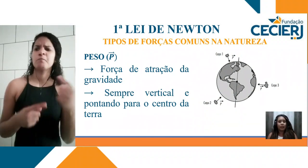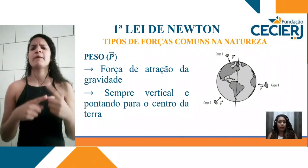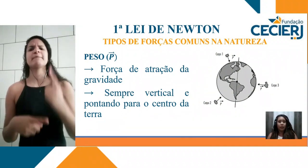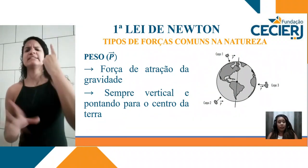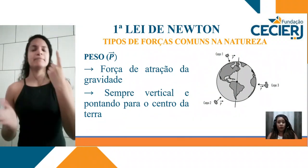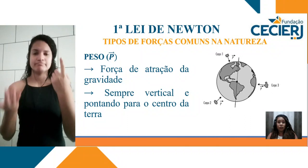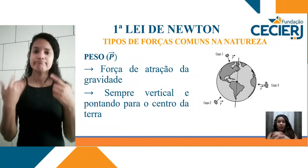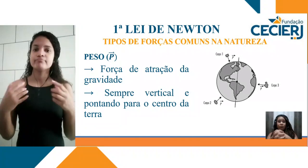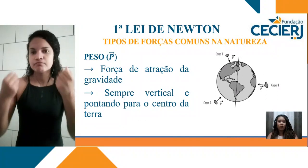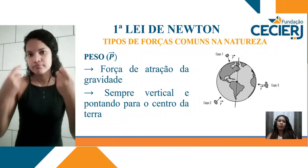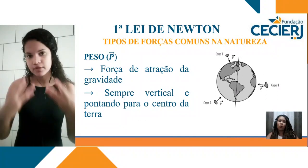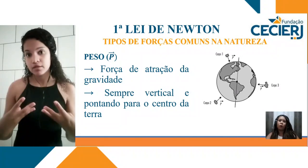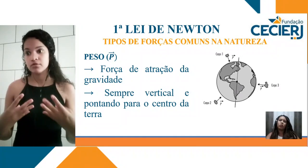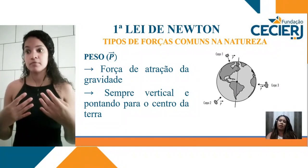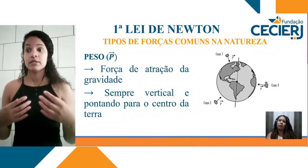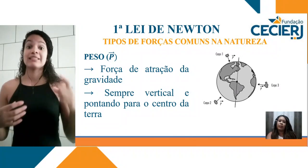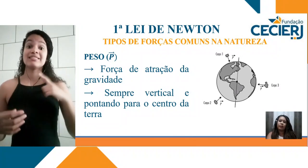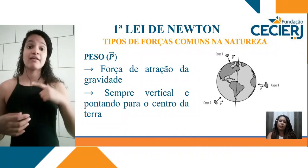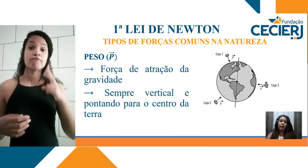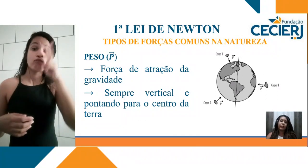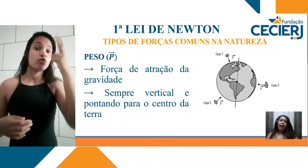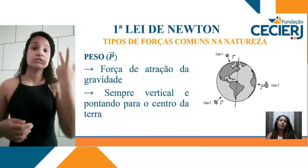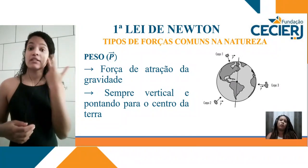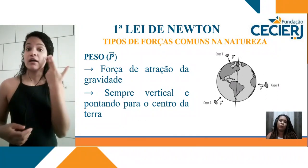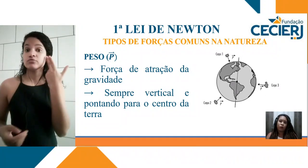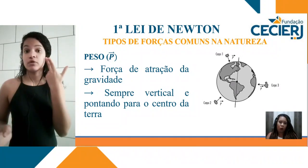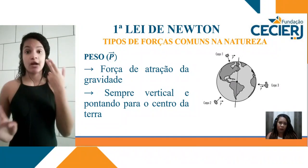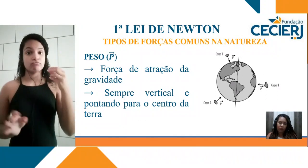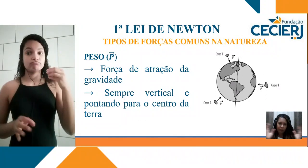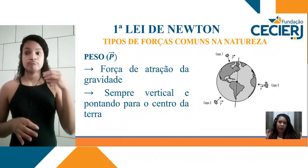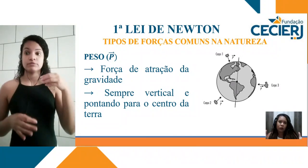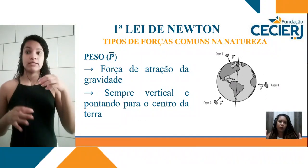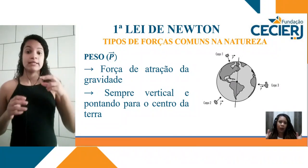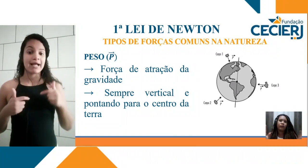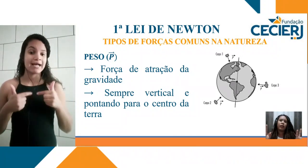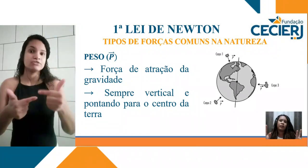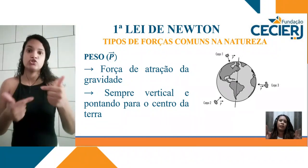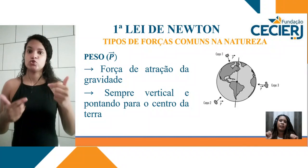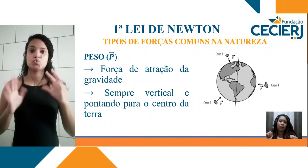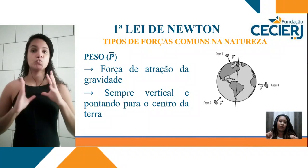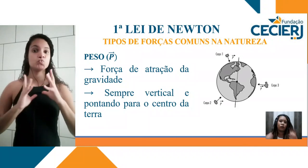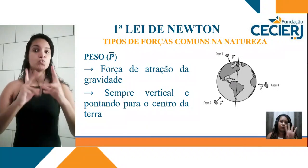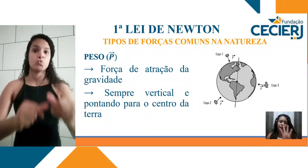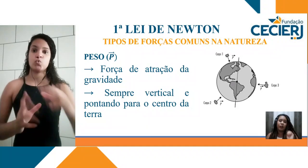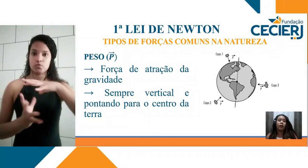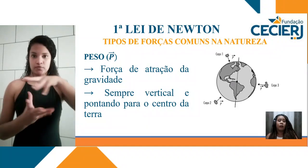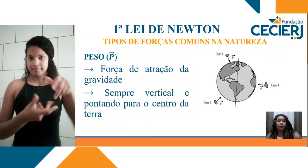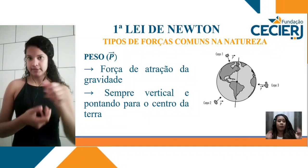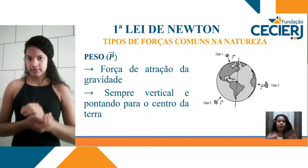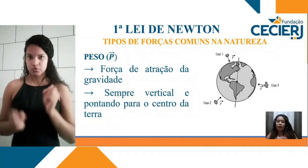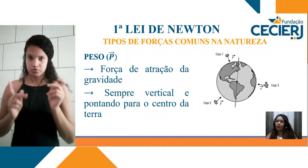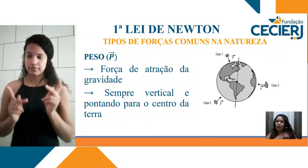força é para cima? Então, a gente tem forças comuns na natureza que agem sobre os corpos. Então, vamos falar sobre 4 delas aqui inicialmente.